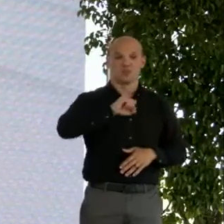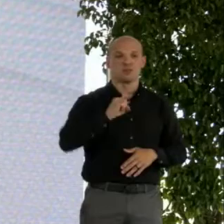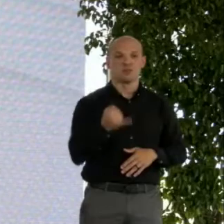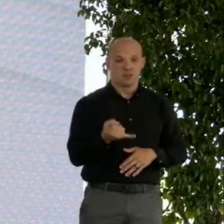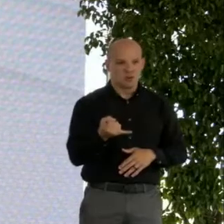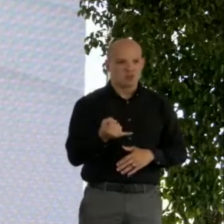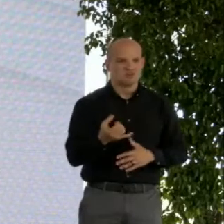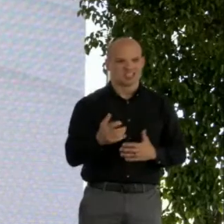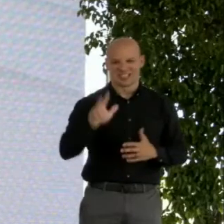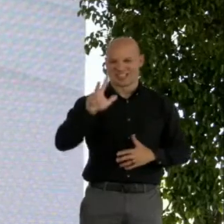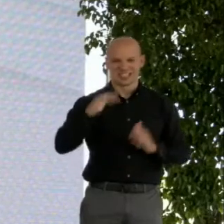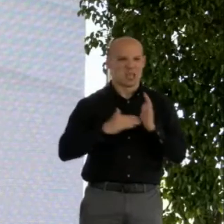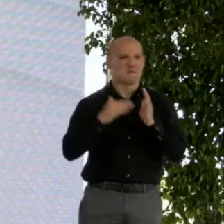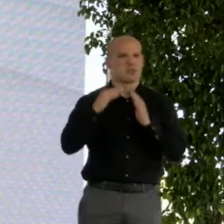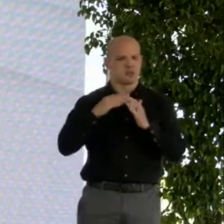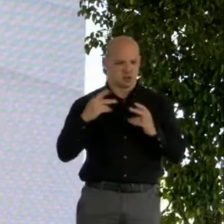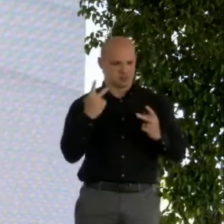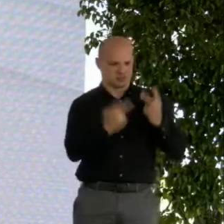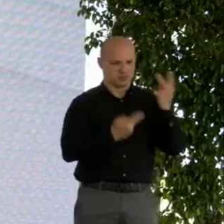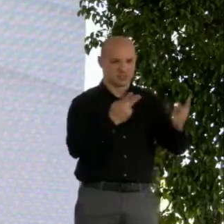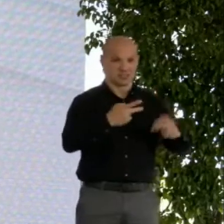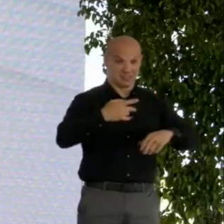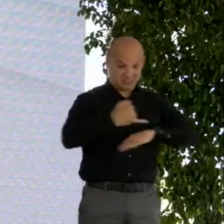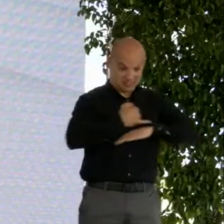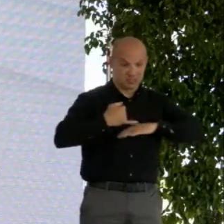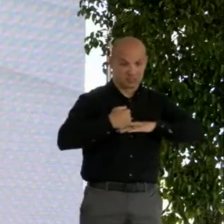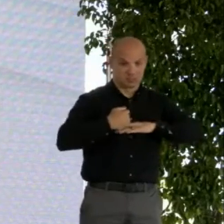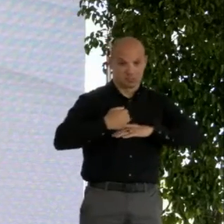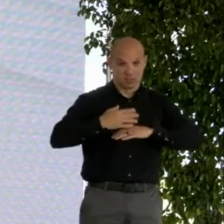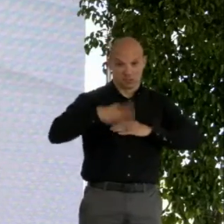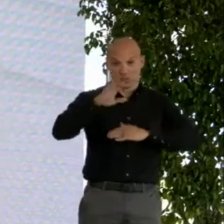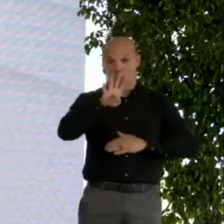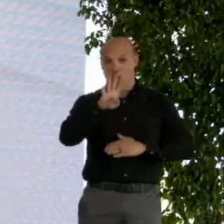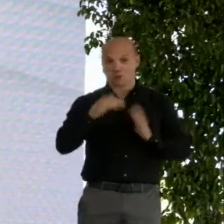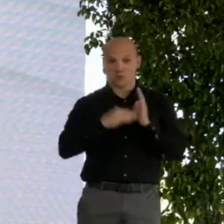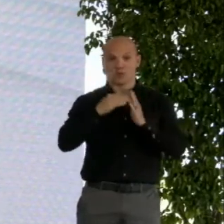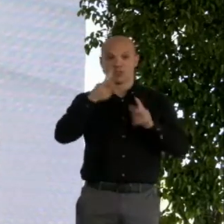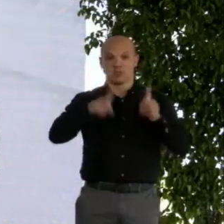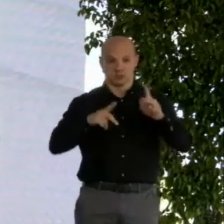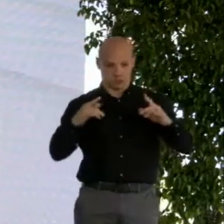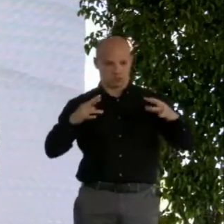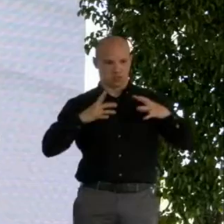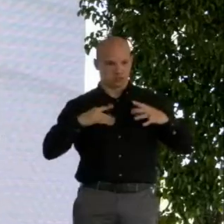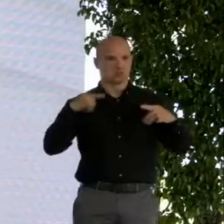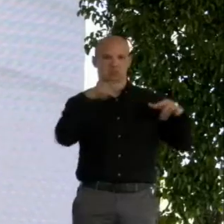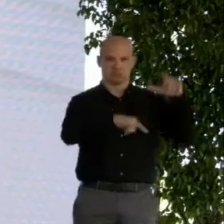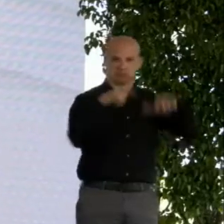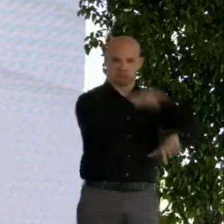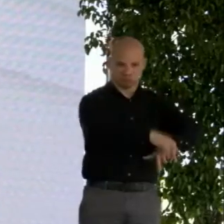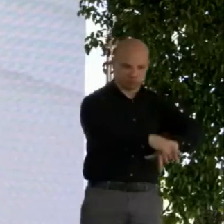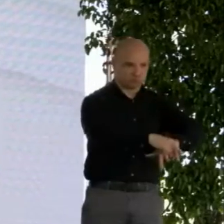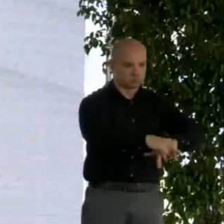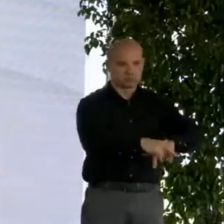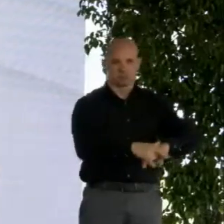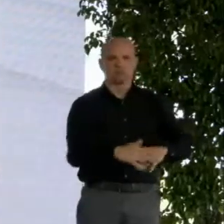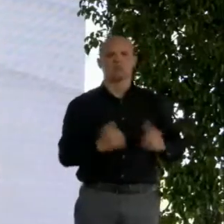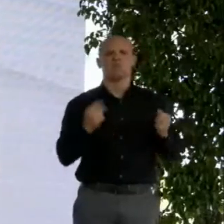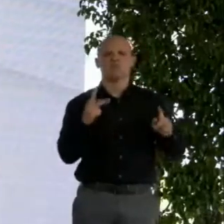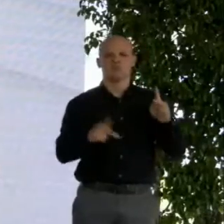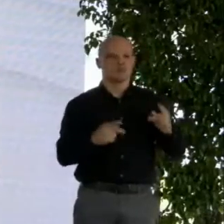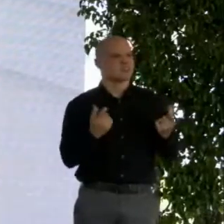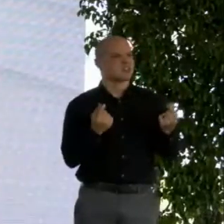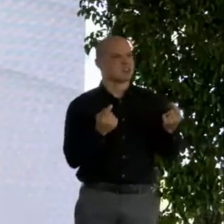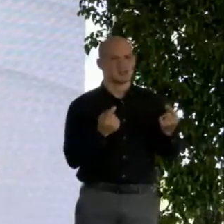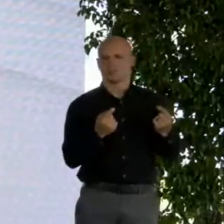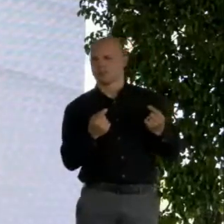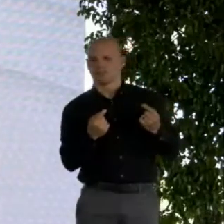de la isla y sobre 4 millones de turistas anualmente. Todos buscan nuevas áreas al exterior para